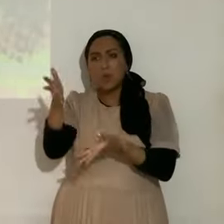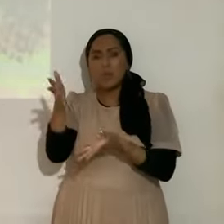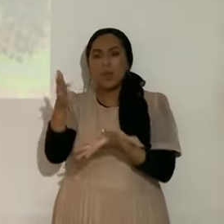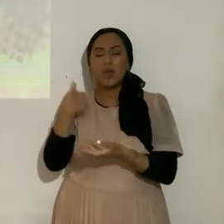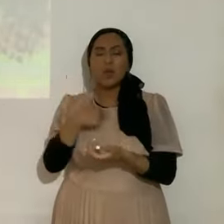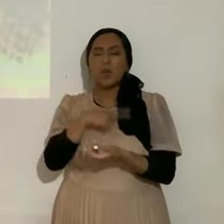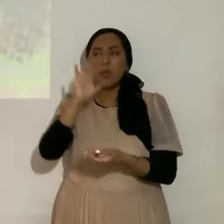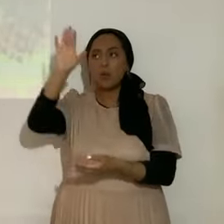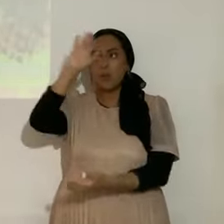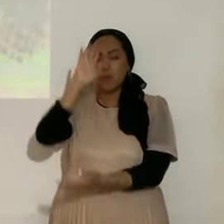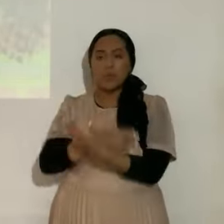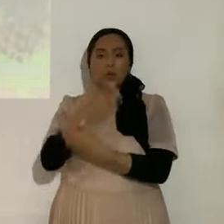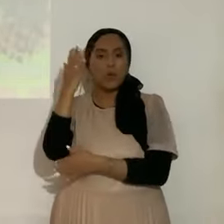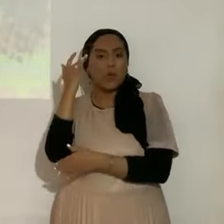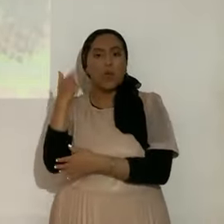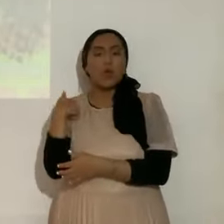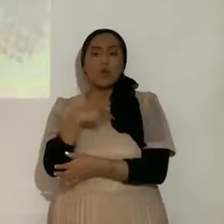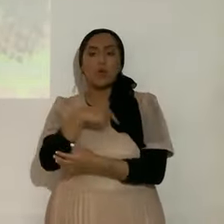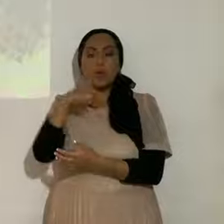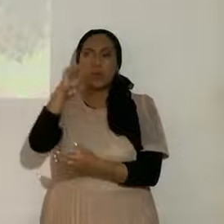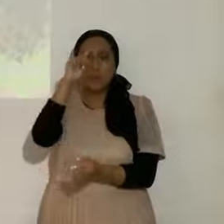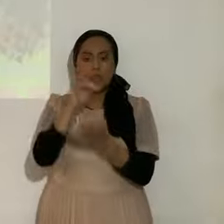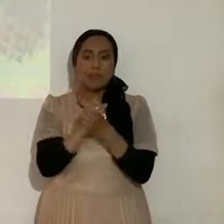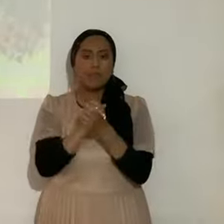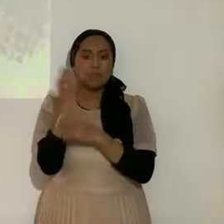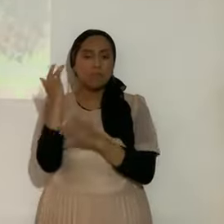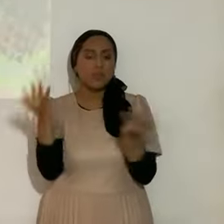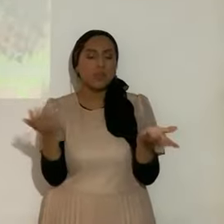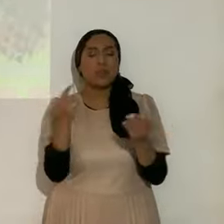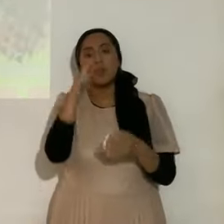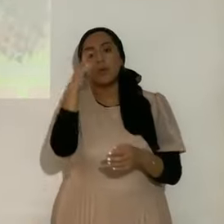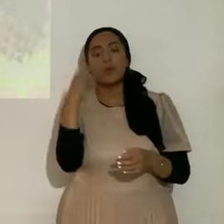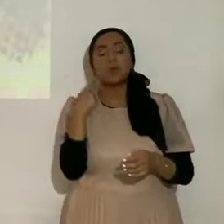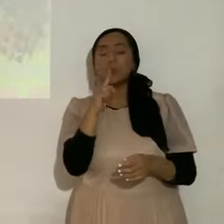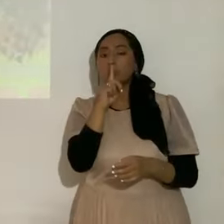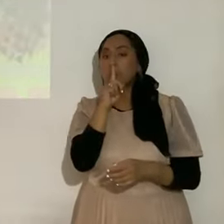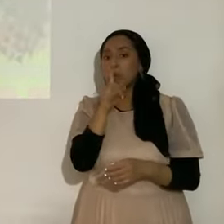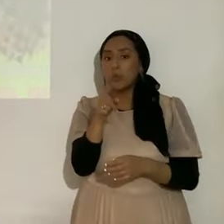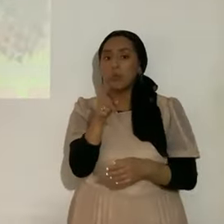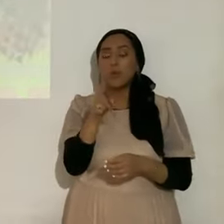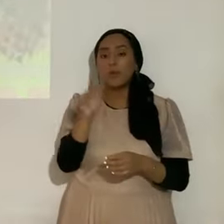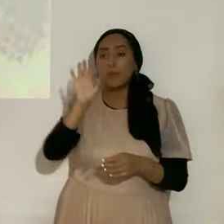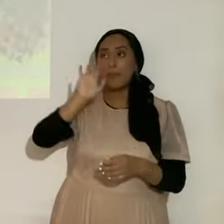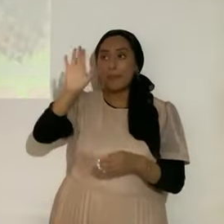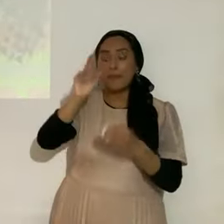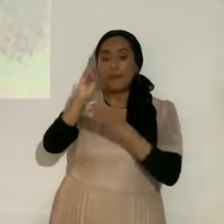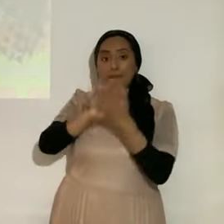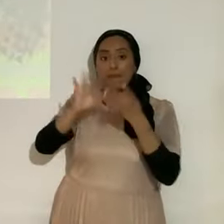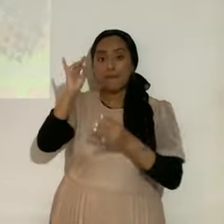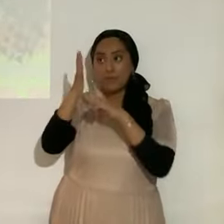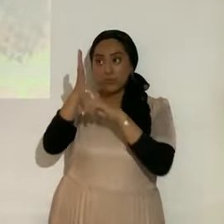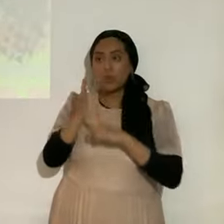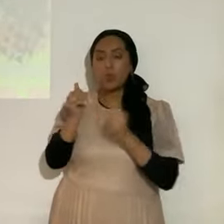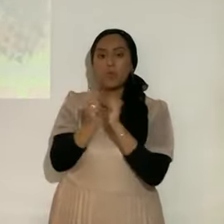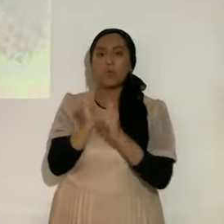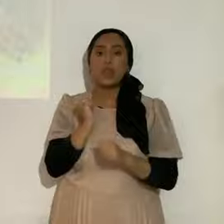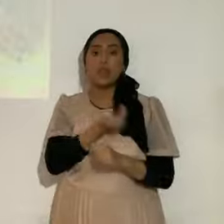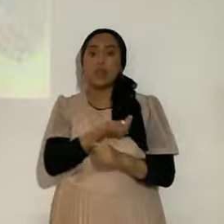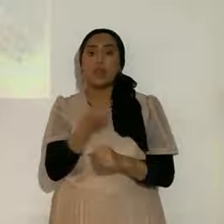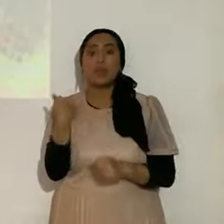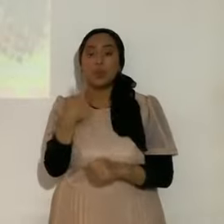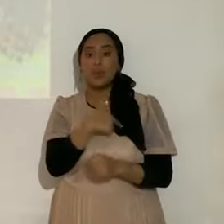somos hijos de Él? ¿Por qué creemos? Porque realmente el Ruach HaKodesh se ha manifestado en nosotros